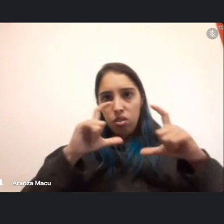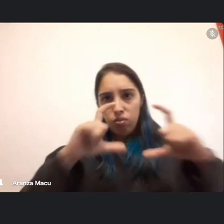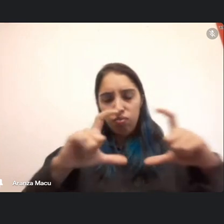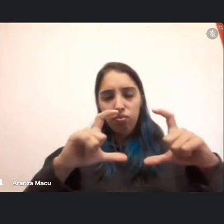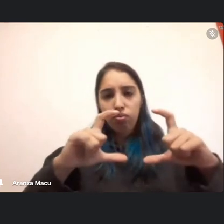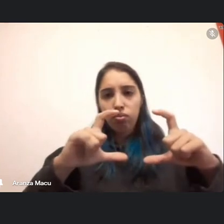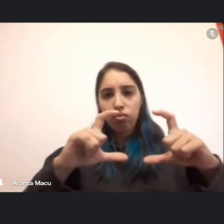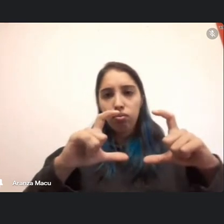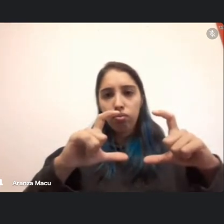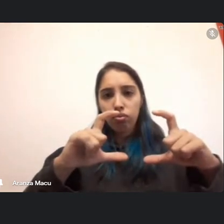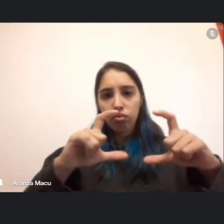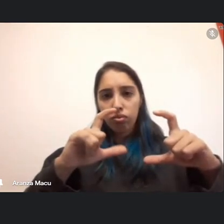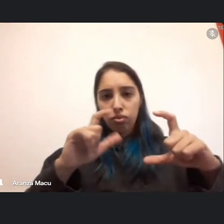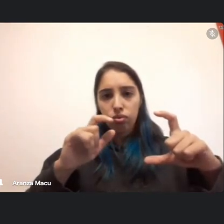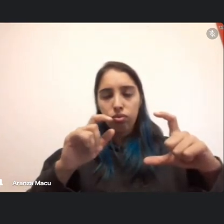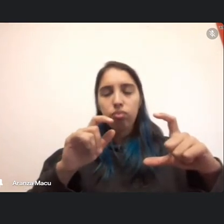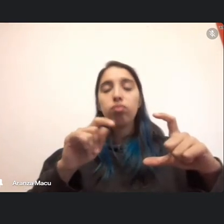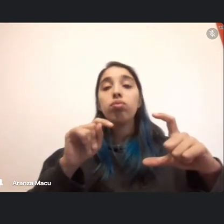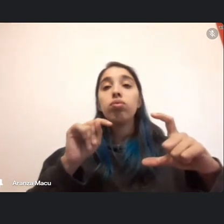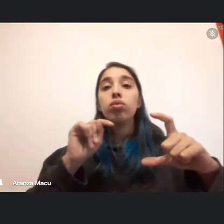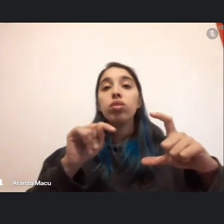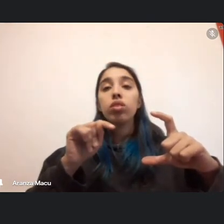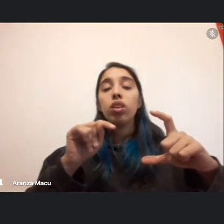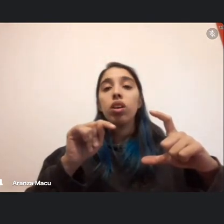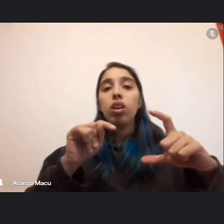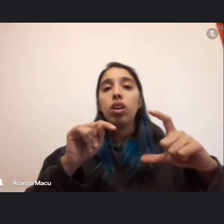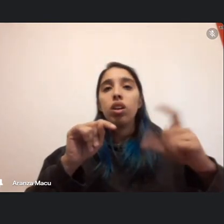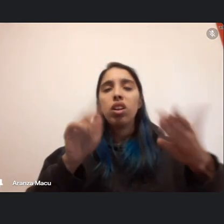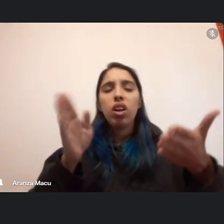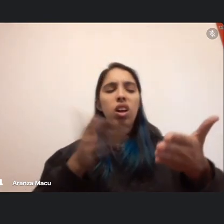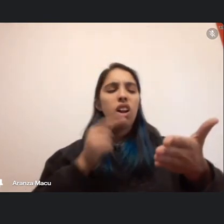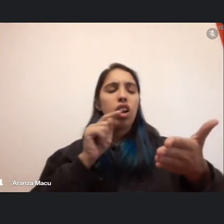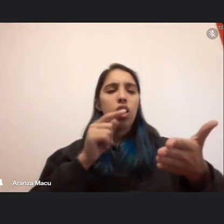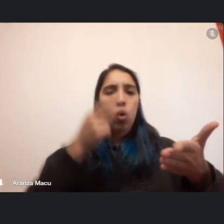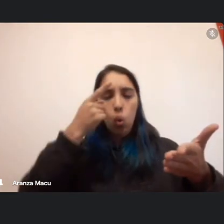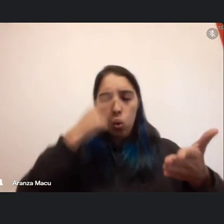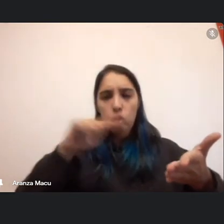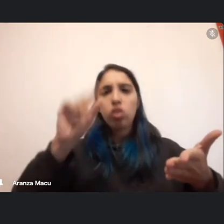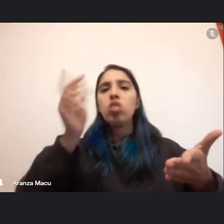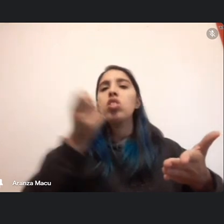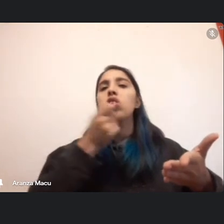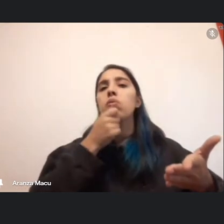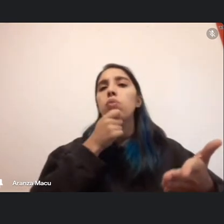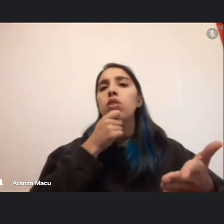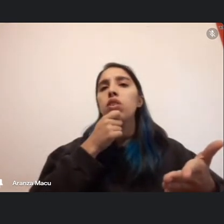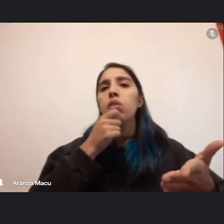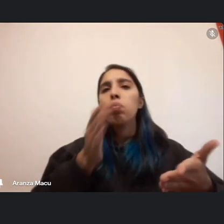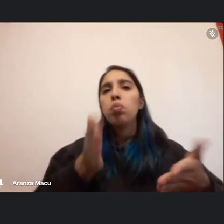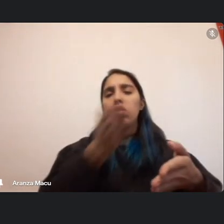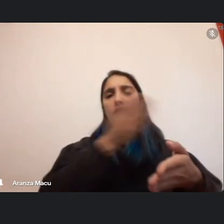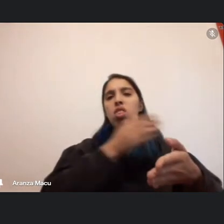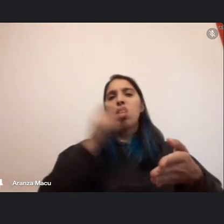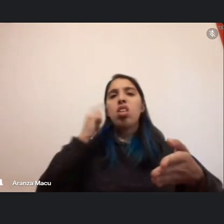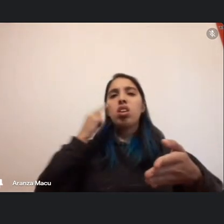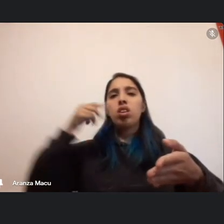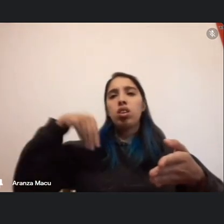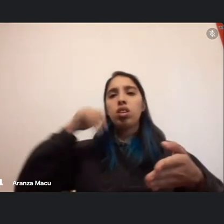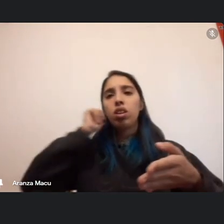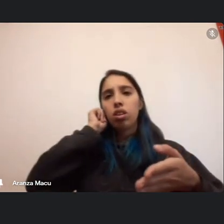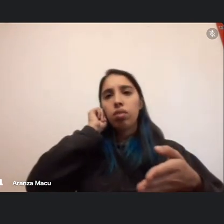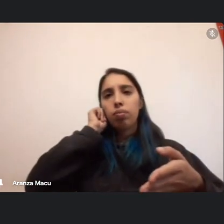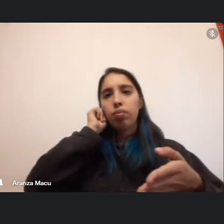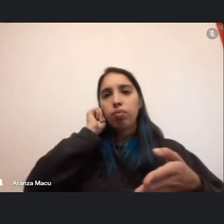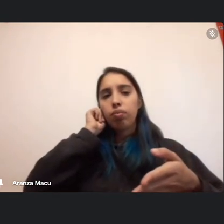está, en el último de los ejemplos que dio de ING, que es lo que está